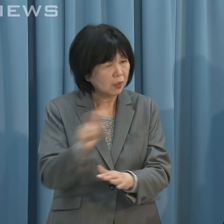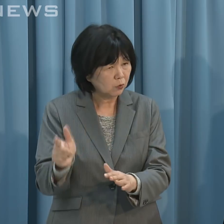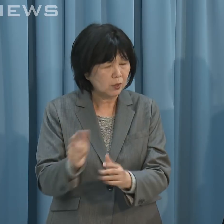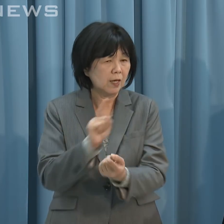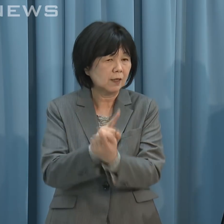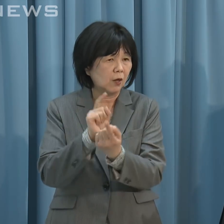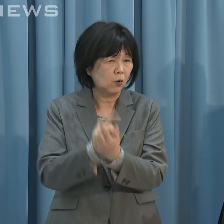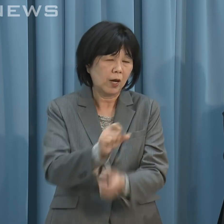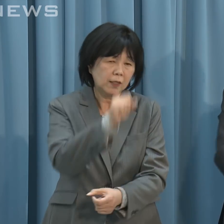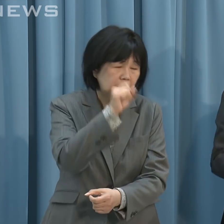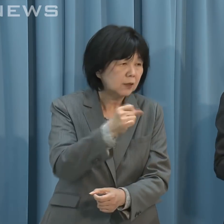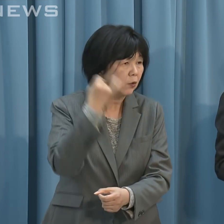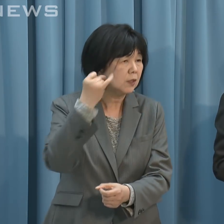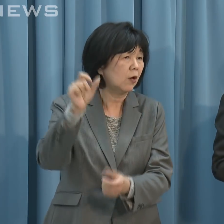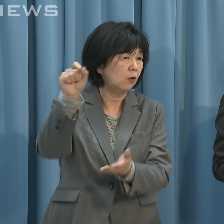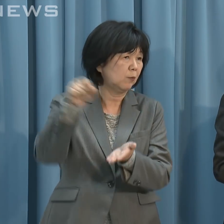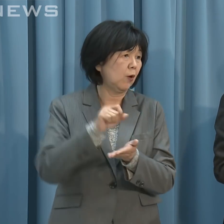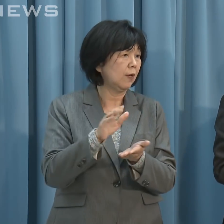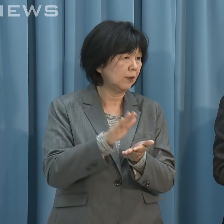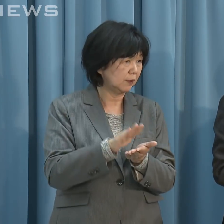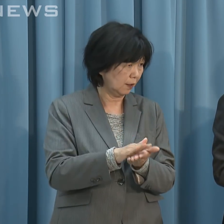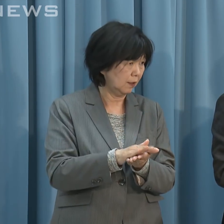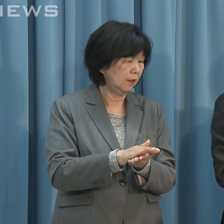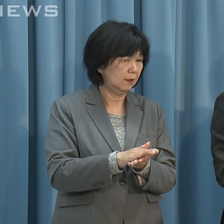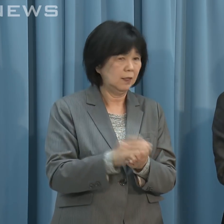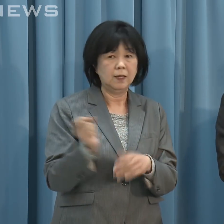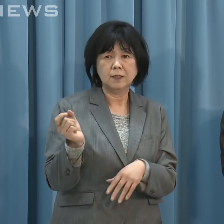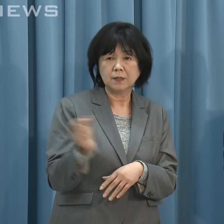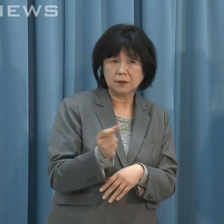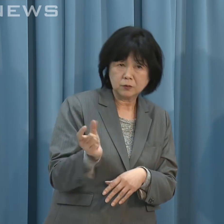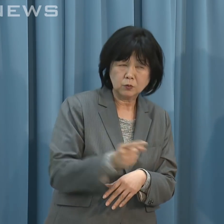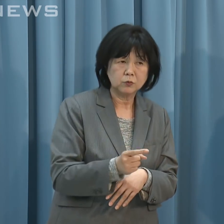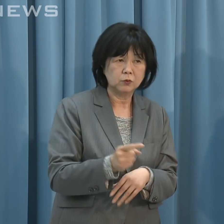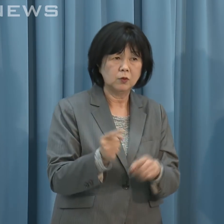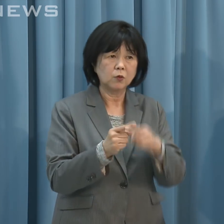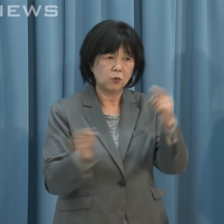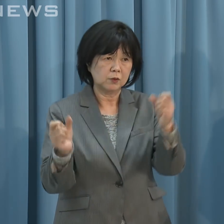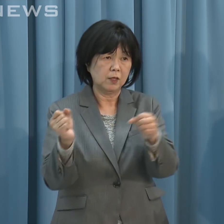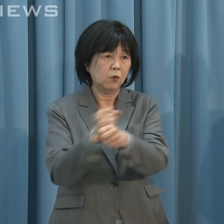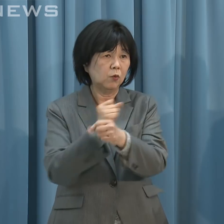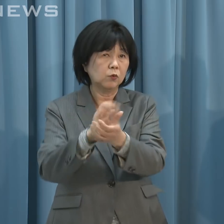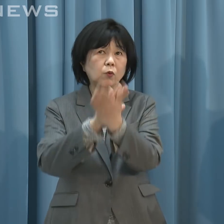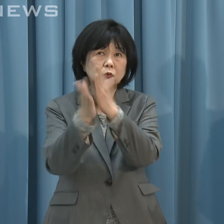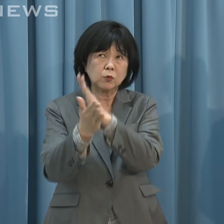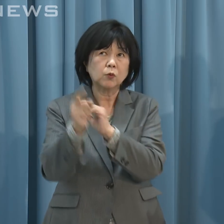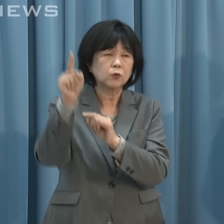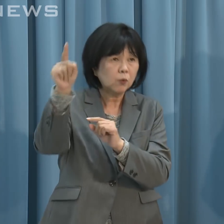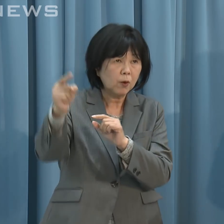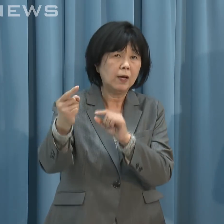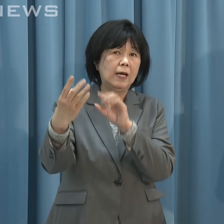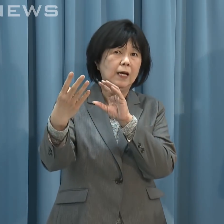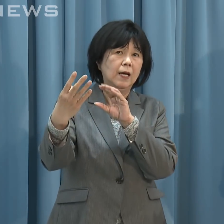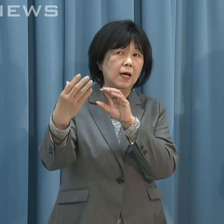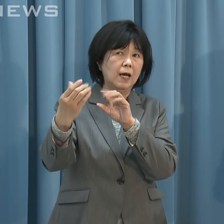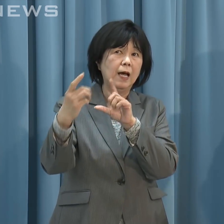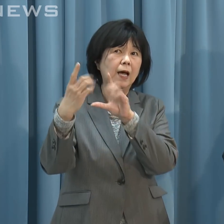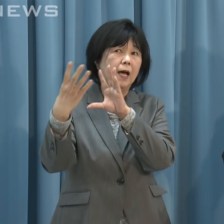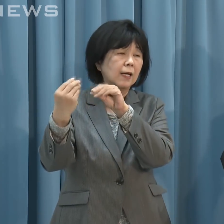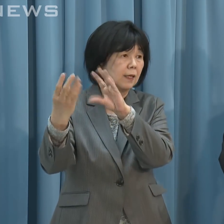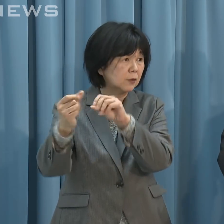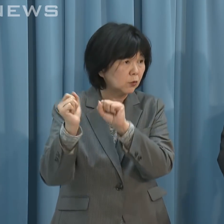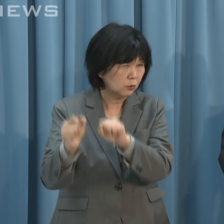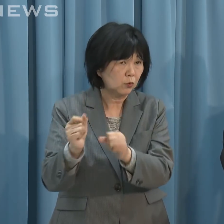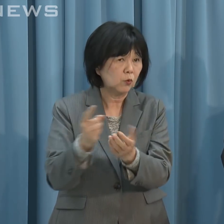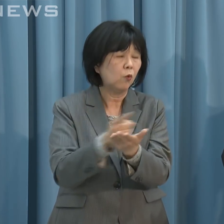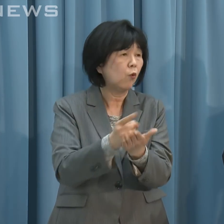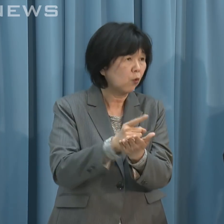と、そういうご意見もいただきましたので、早速厚生労働省ともお話をしてですね、そういう方向でや